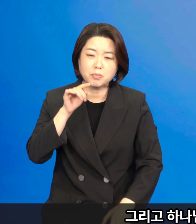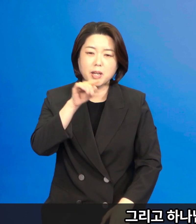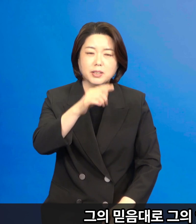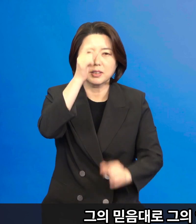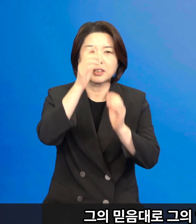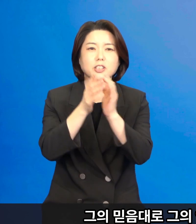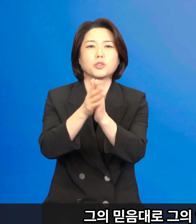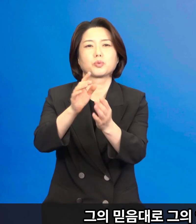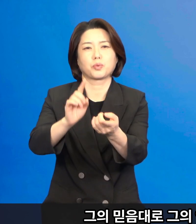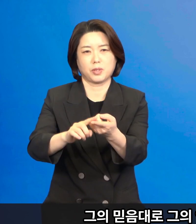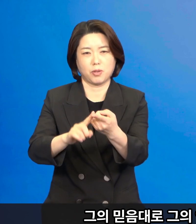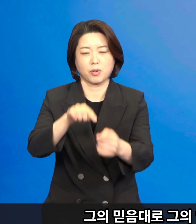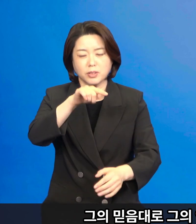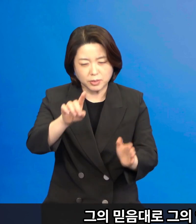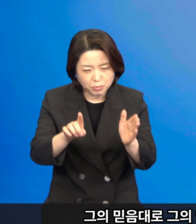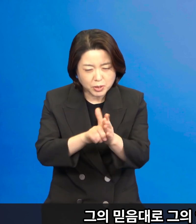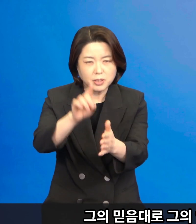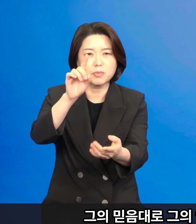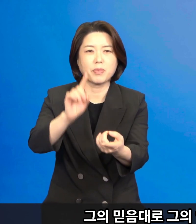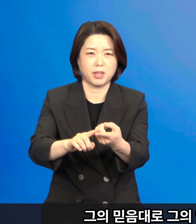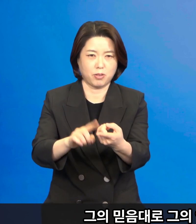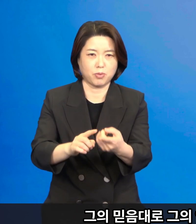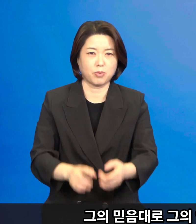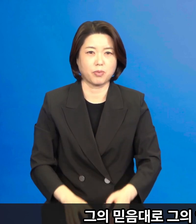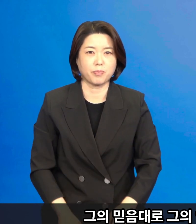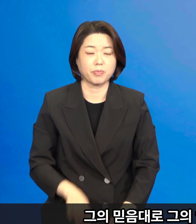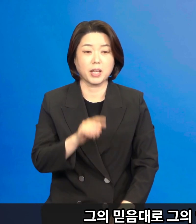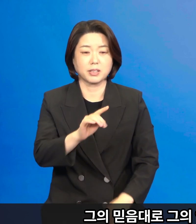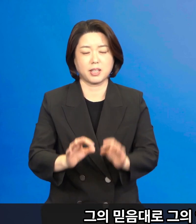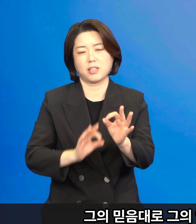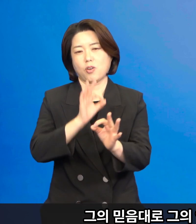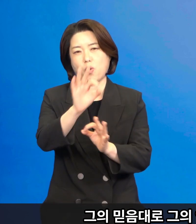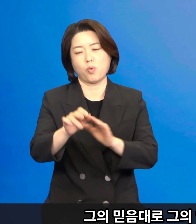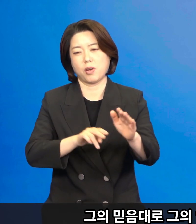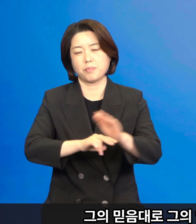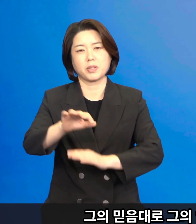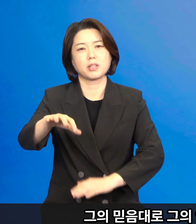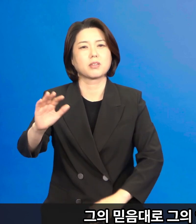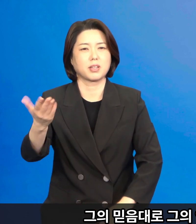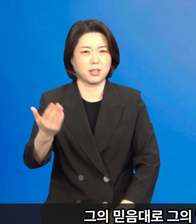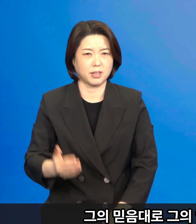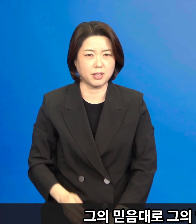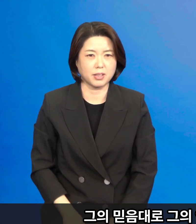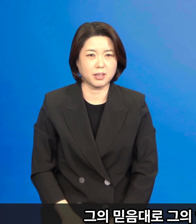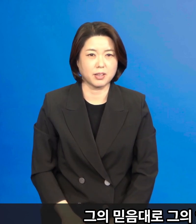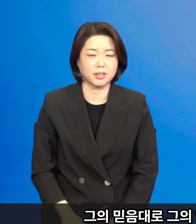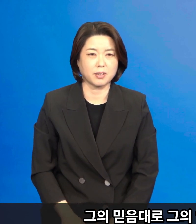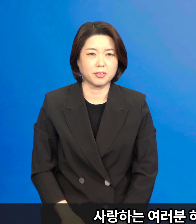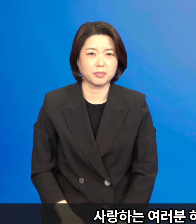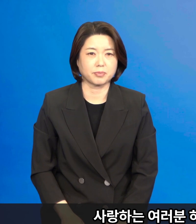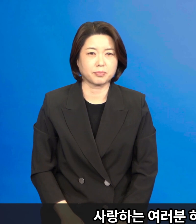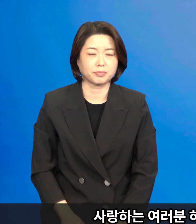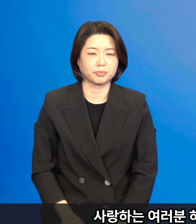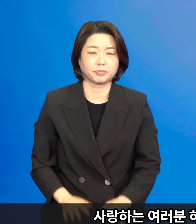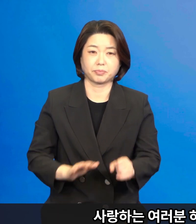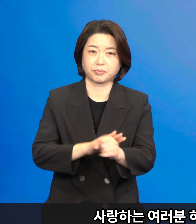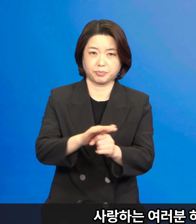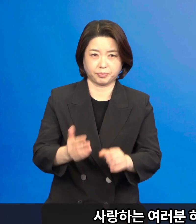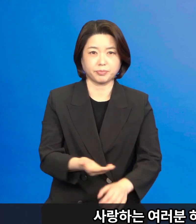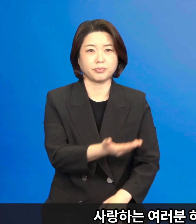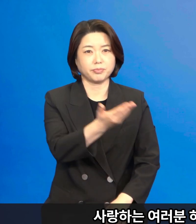기도대로, 그의 믿음대로 그의 영원한 피난처가 되어주십니다. 사랑하는